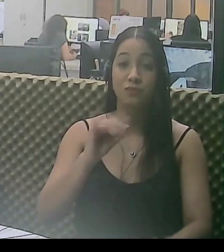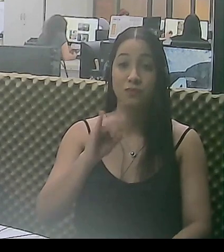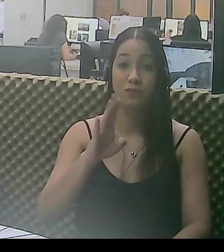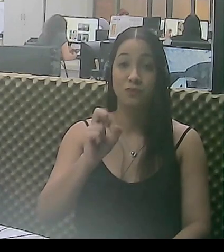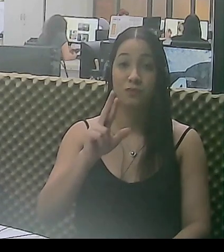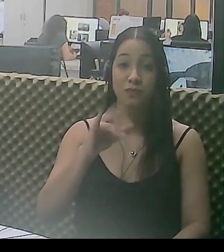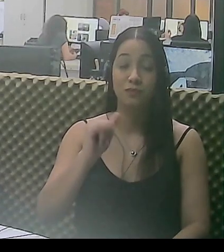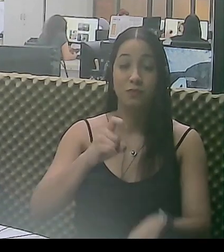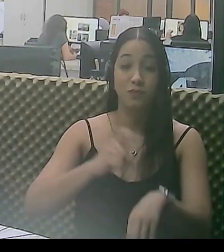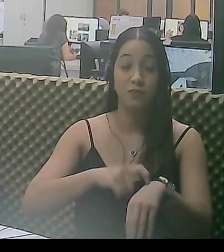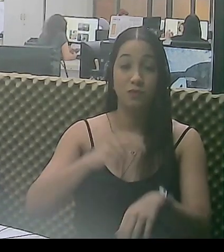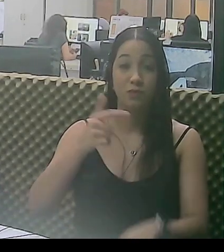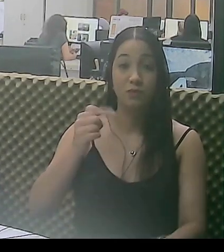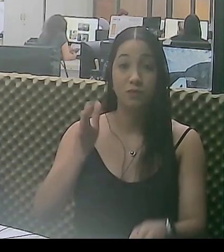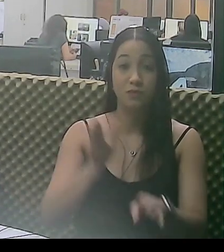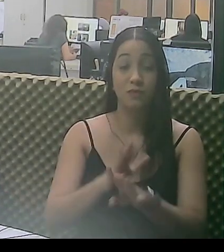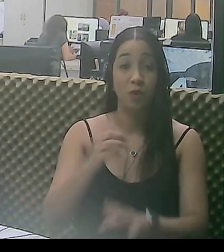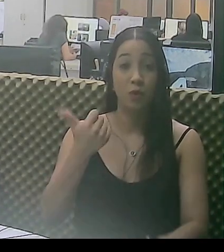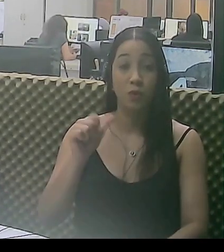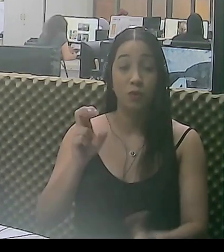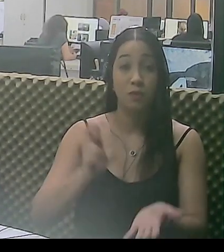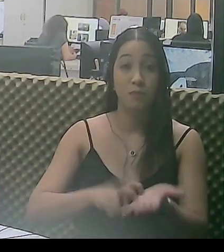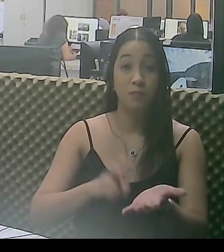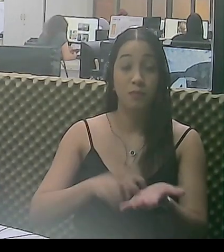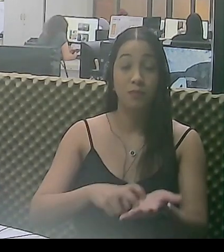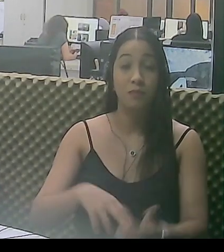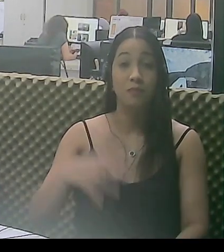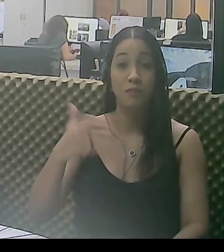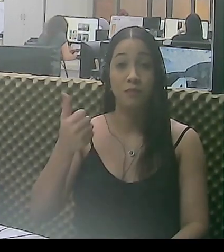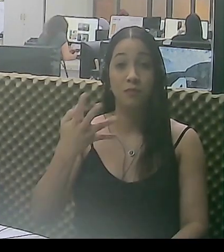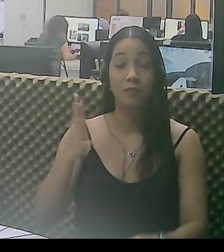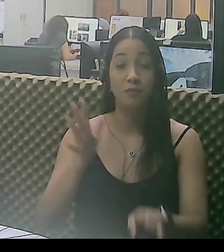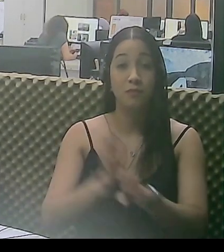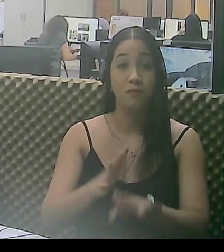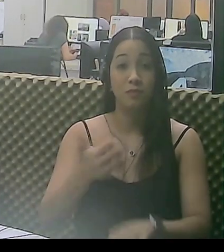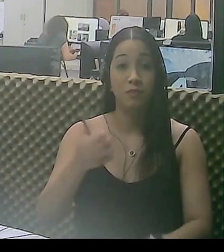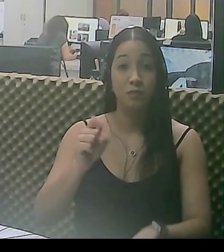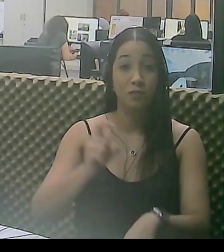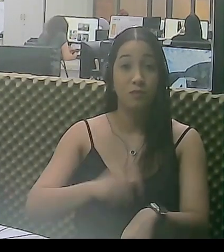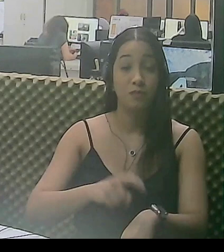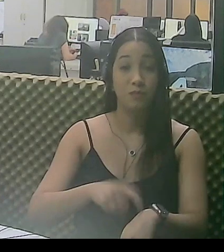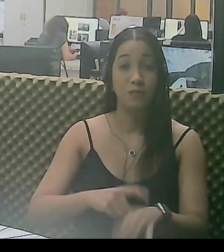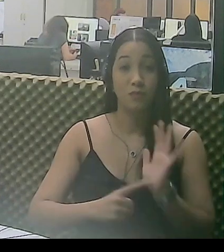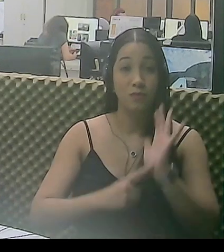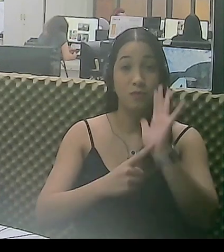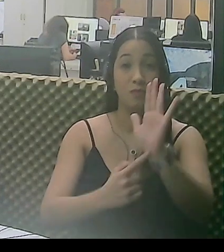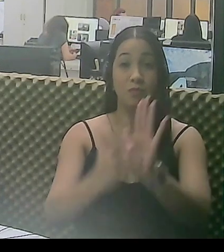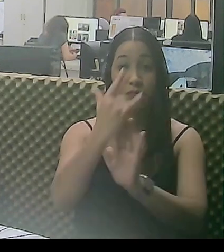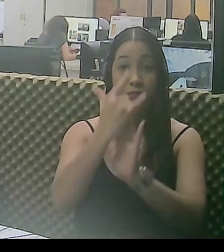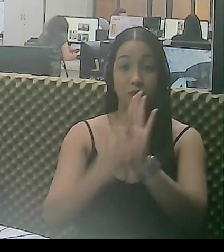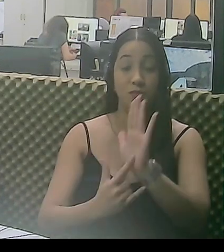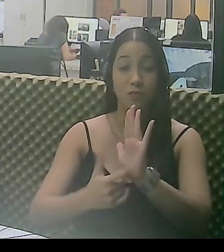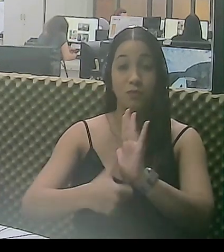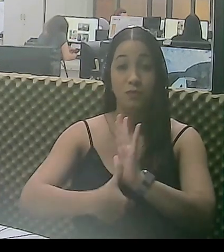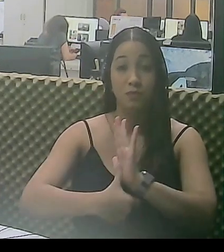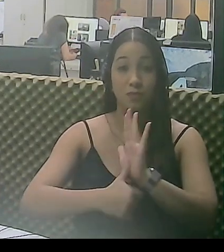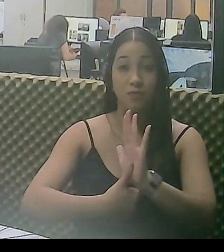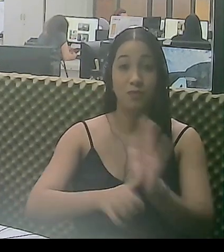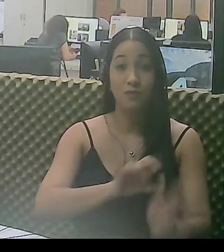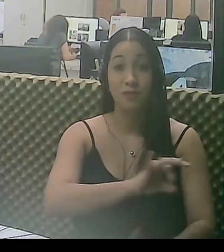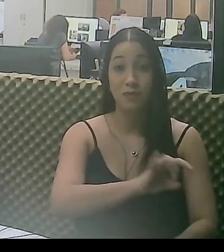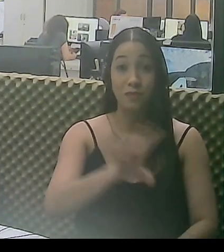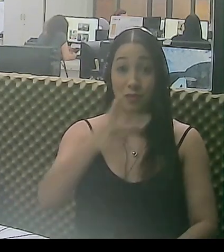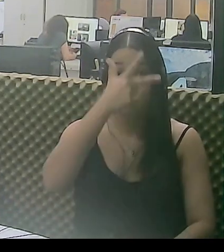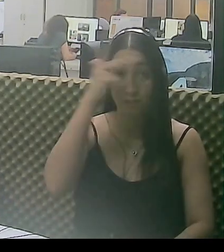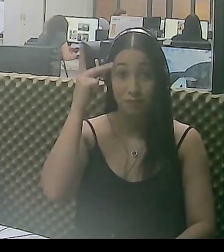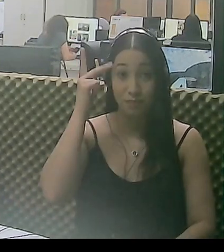das sete às 11 horas da manhã e das 14 às 18 horas mediante apresentação do documento de identidade de cada